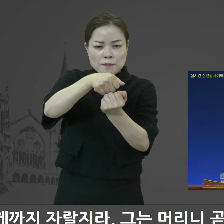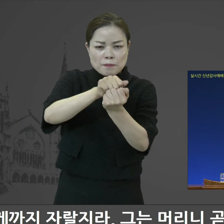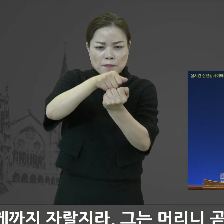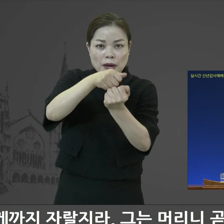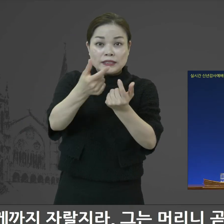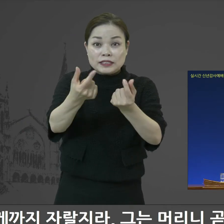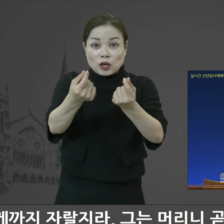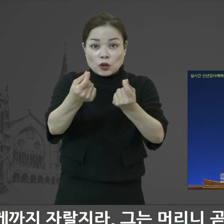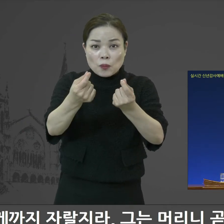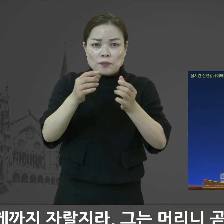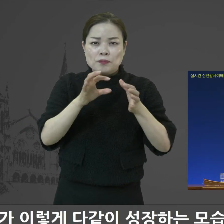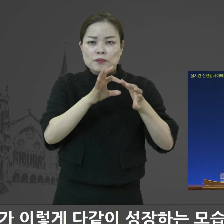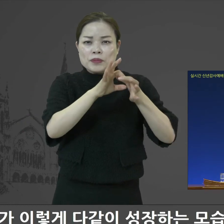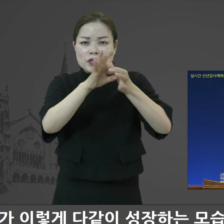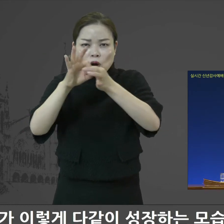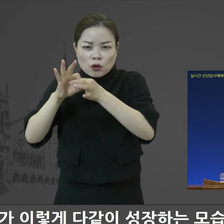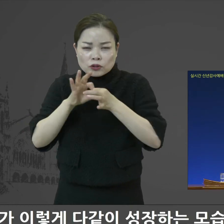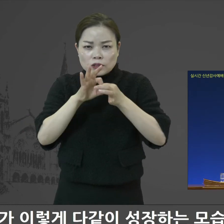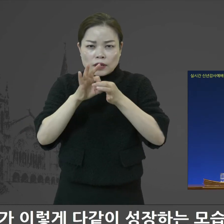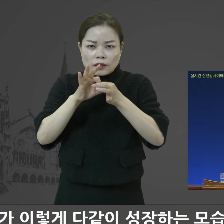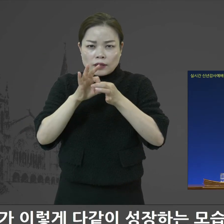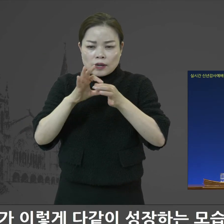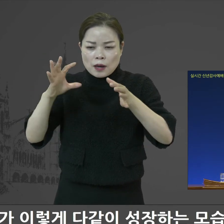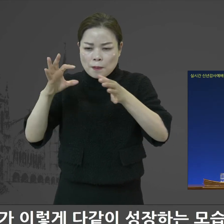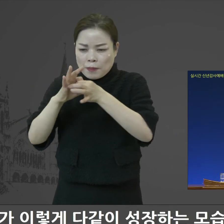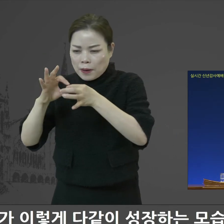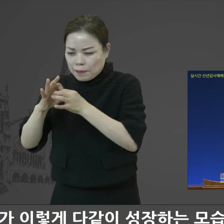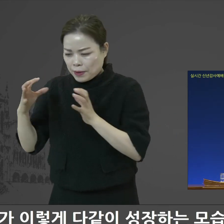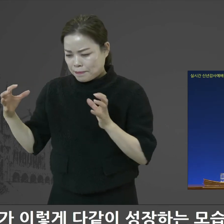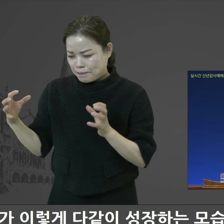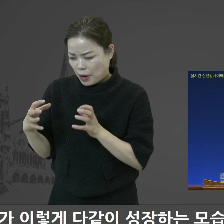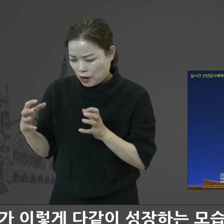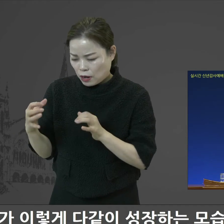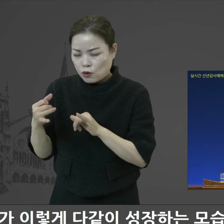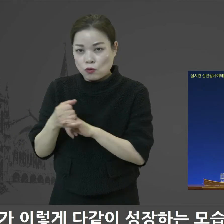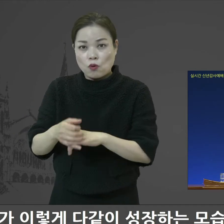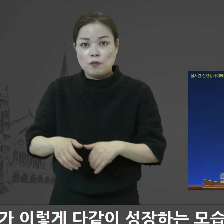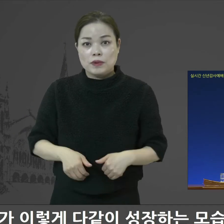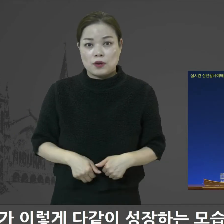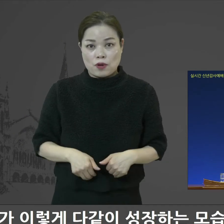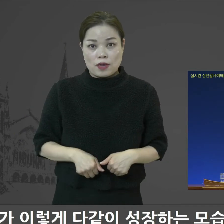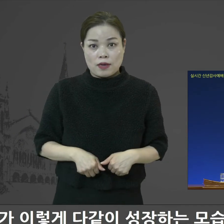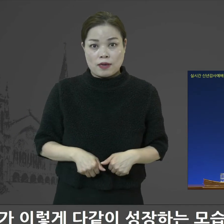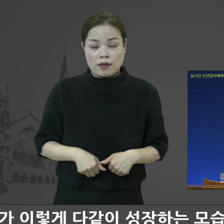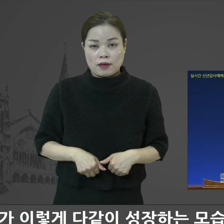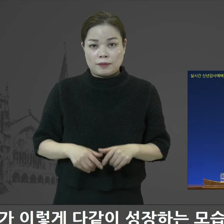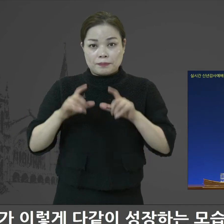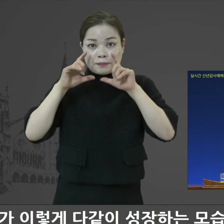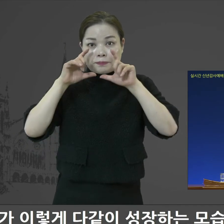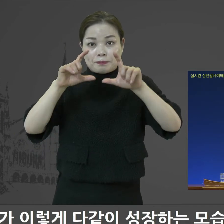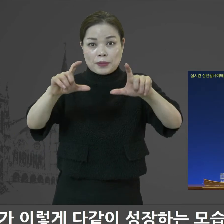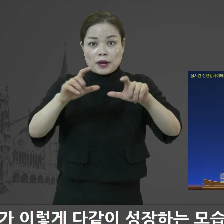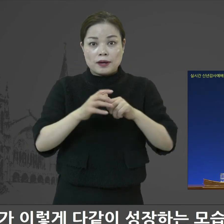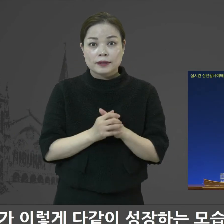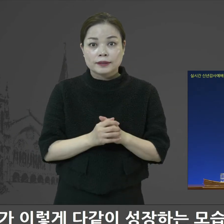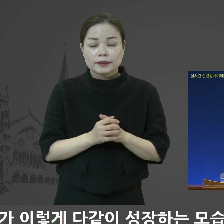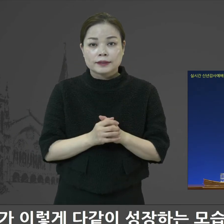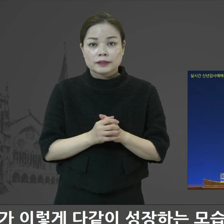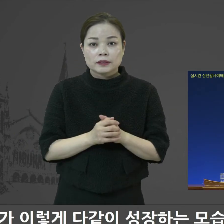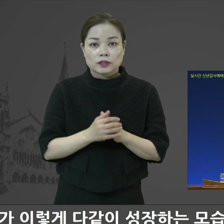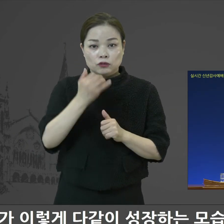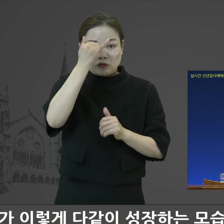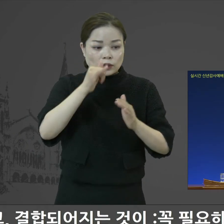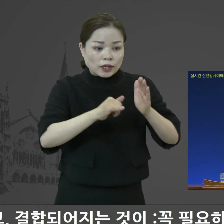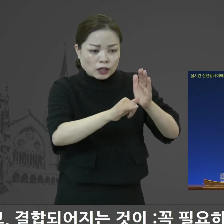통해서 연결되어지고 결합되어지는 것이 꼭 필요하다라고 선포합니다. 사랑하는 우리 모든